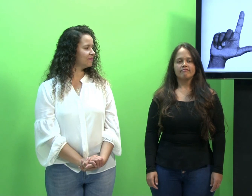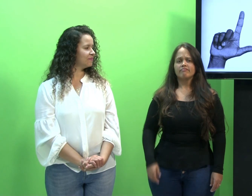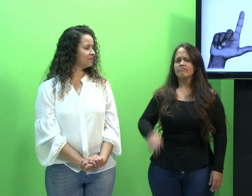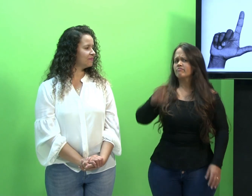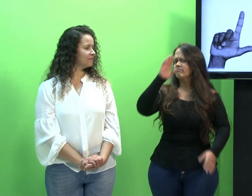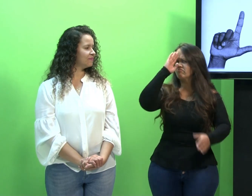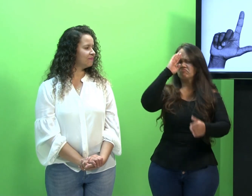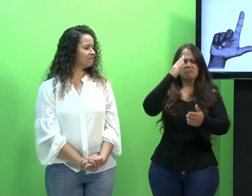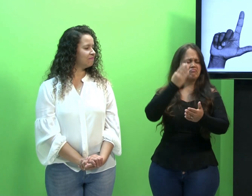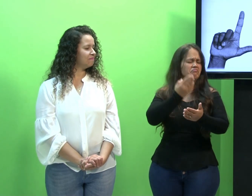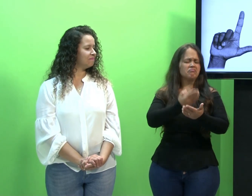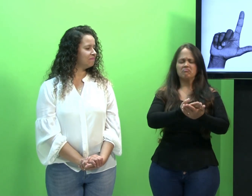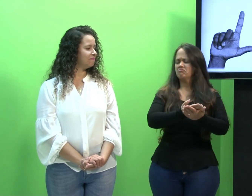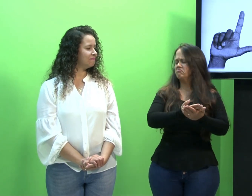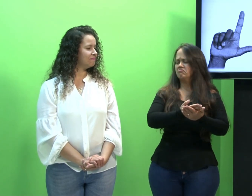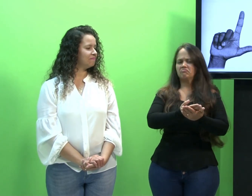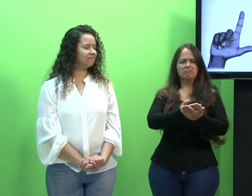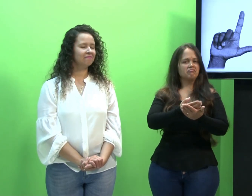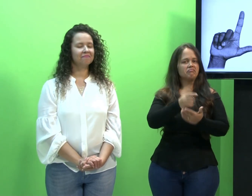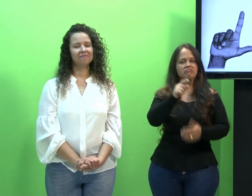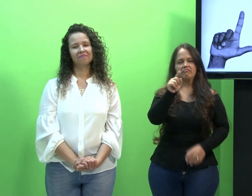não acredito em você.